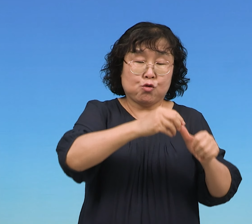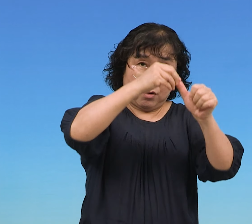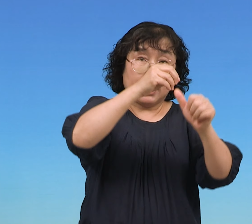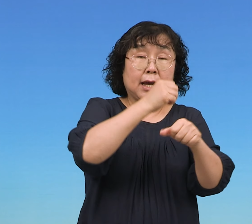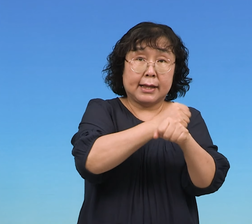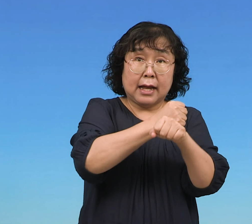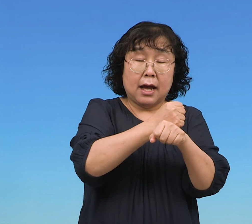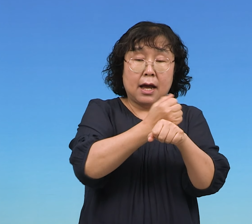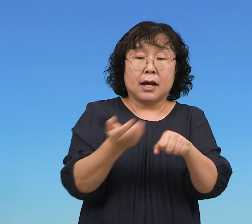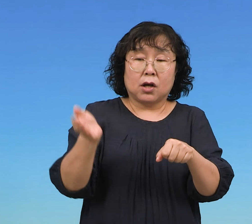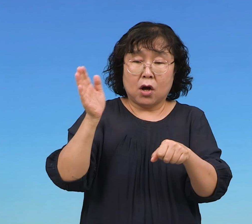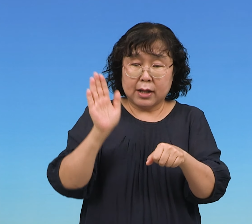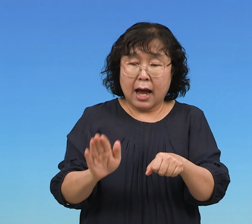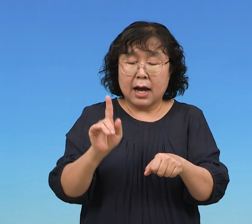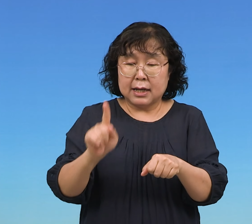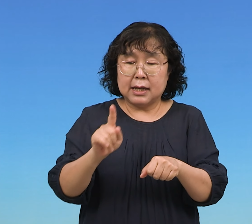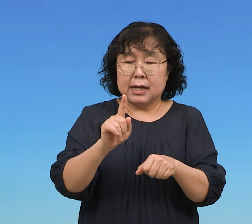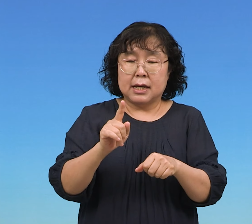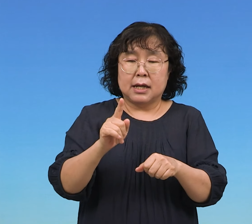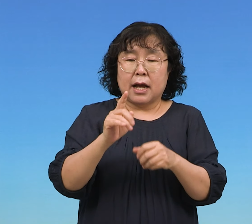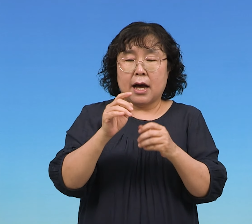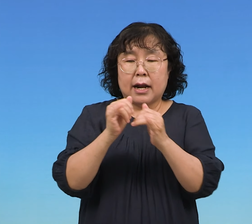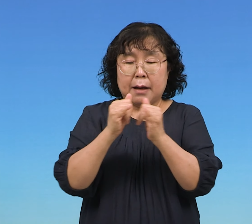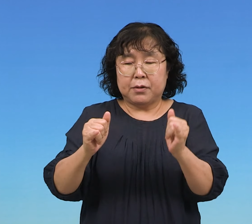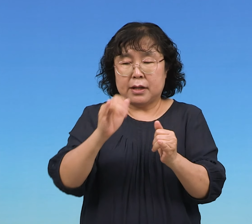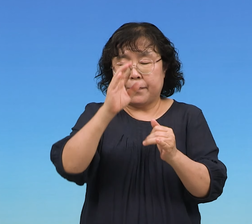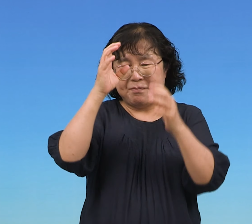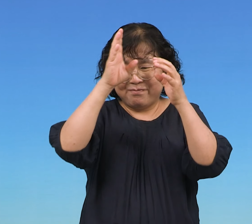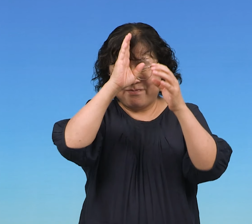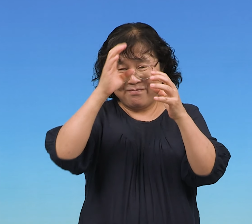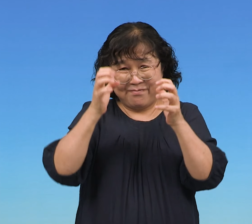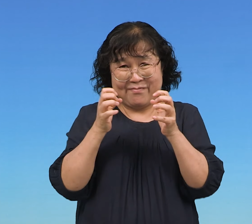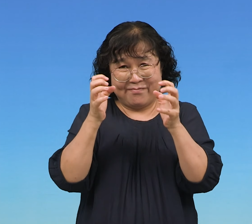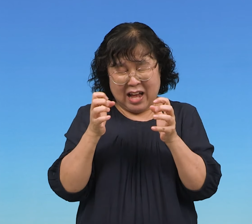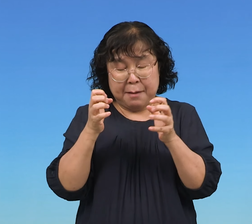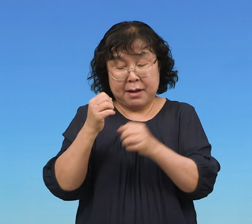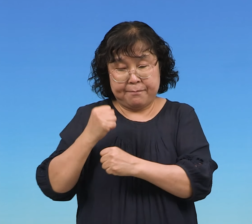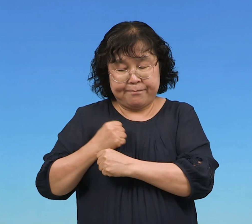나병 환자더라. 이 나아만 장군